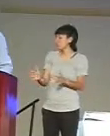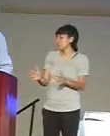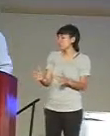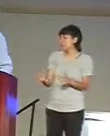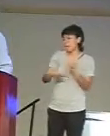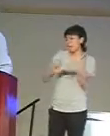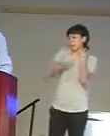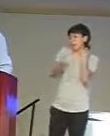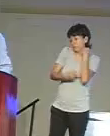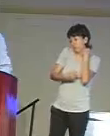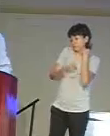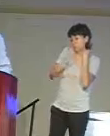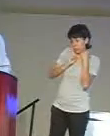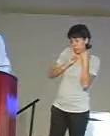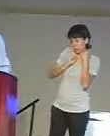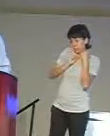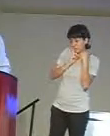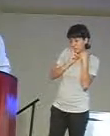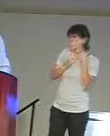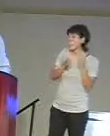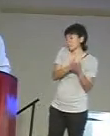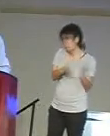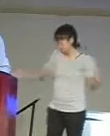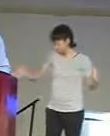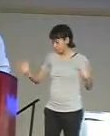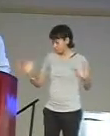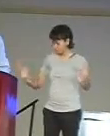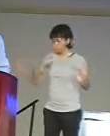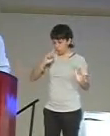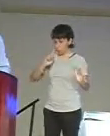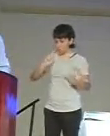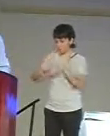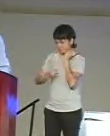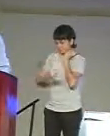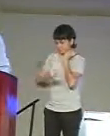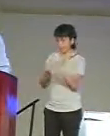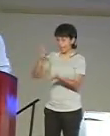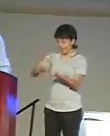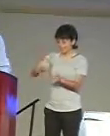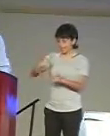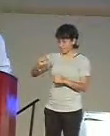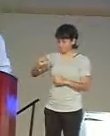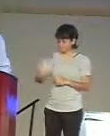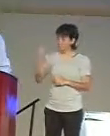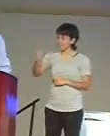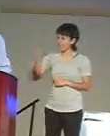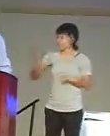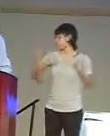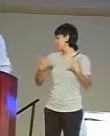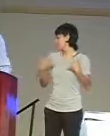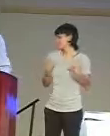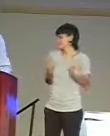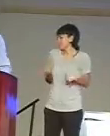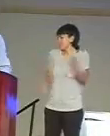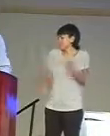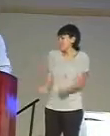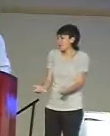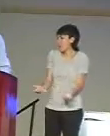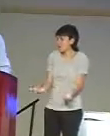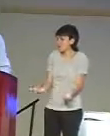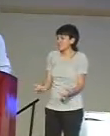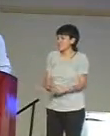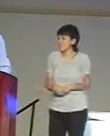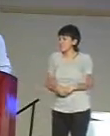las embarazadas son adolescentes y un incremento de la fecundidad adolescente, entre